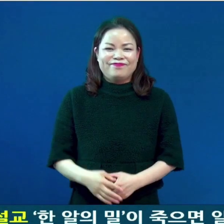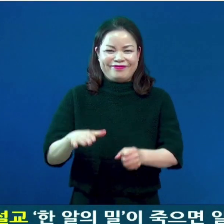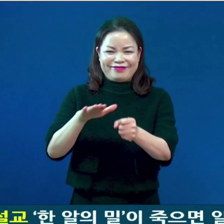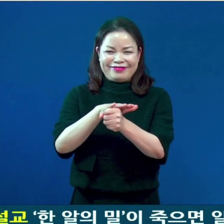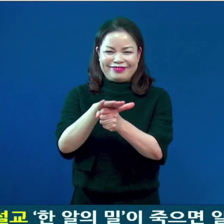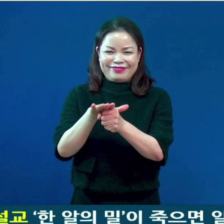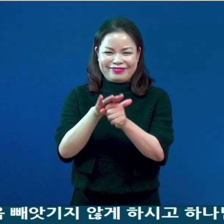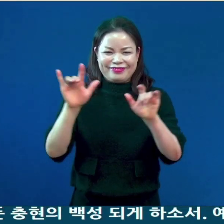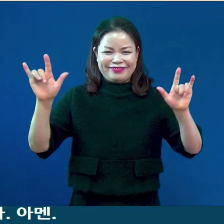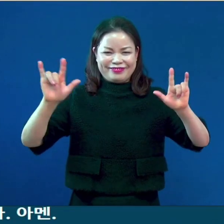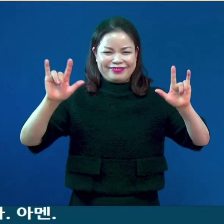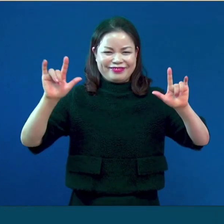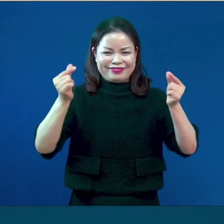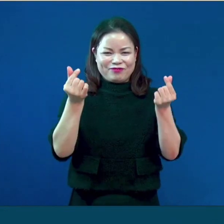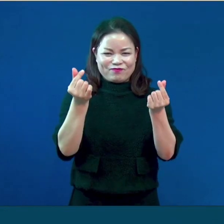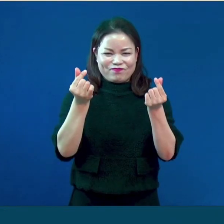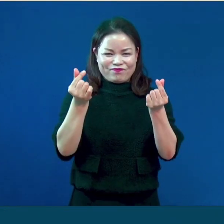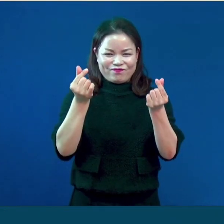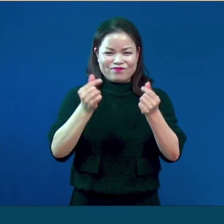사랑합니다.